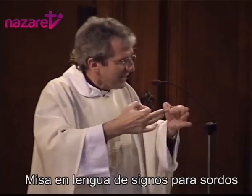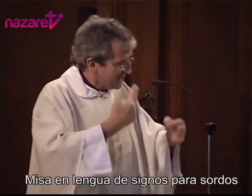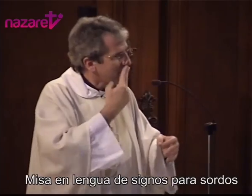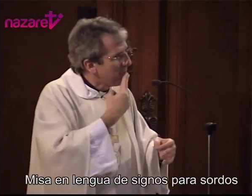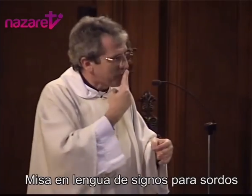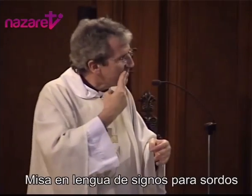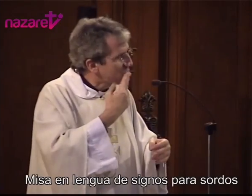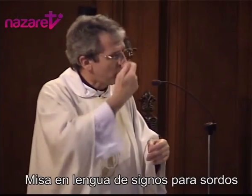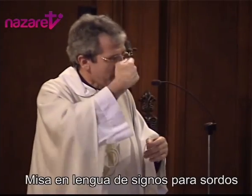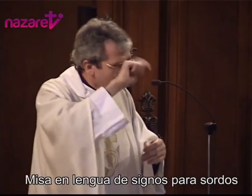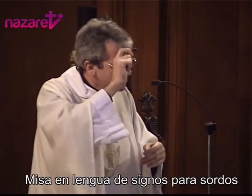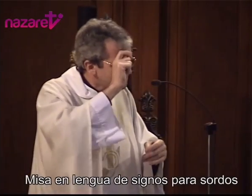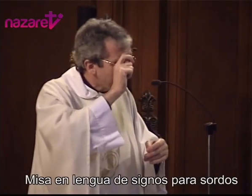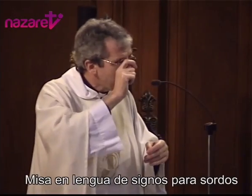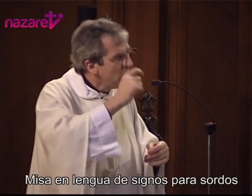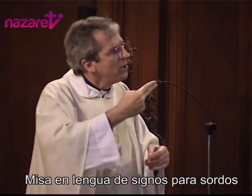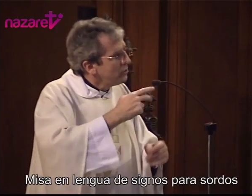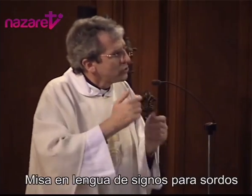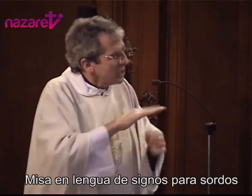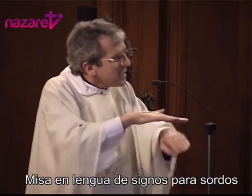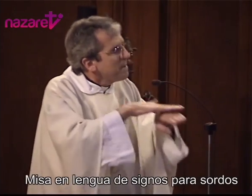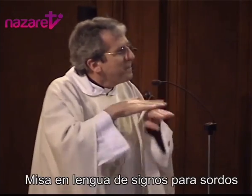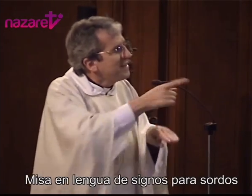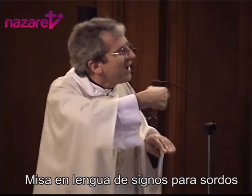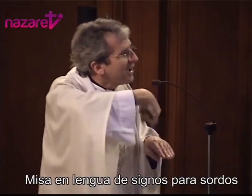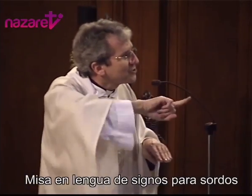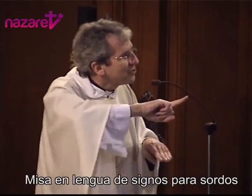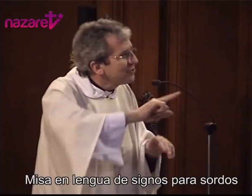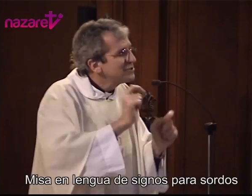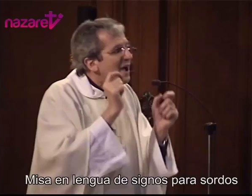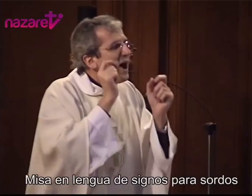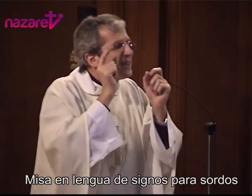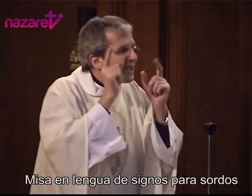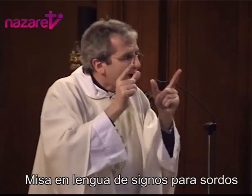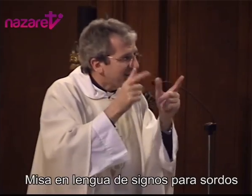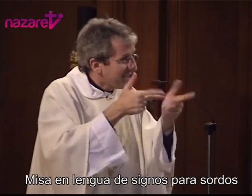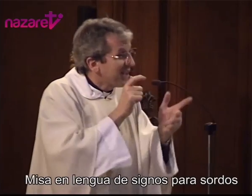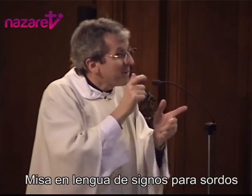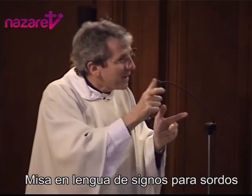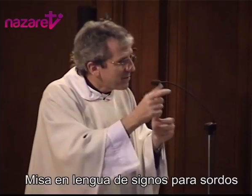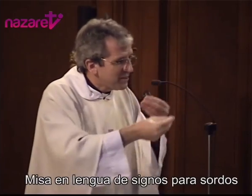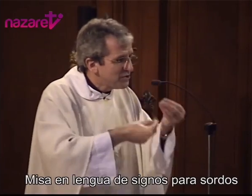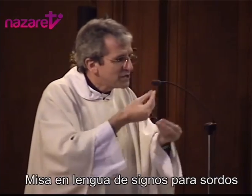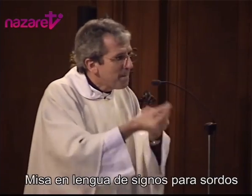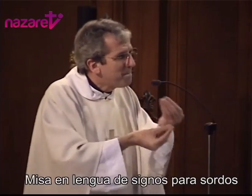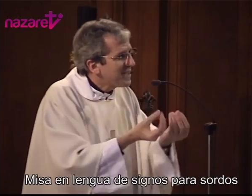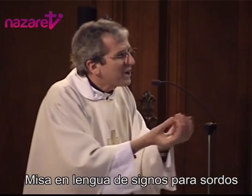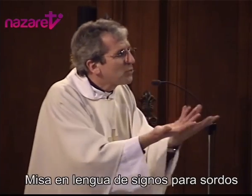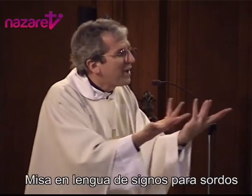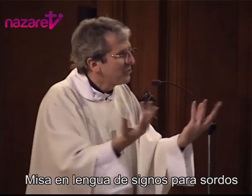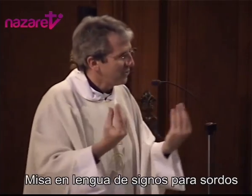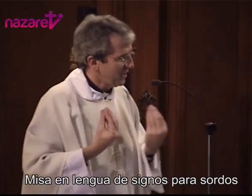redescubrir ese compromiso bautismal nos invita a nosotros a dejar que la palabra de Dios